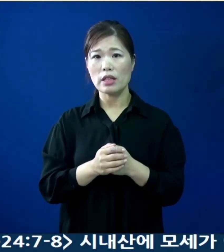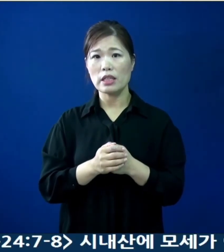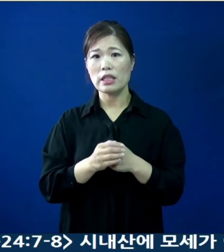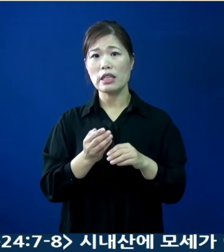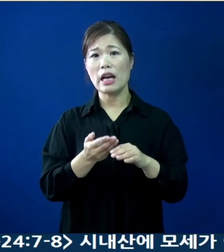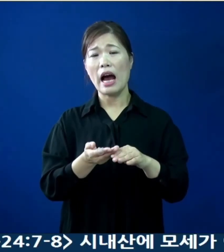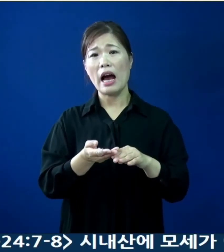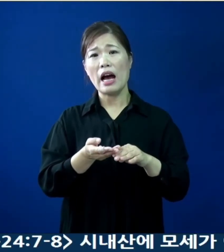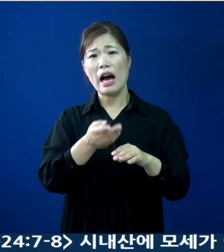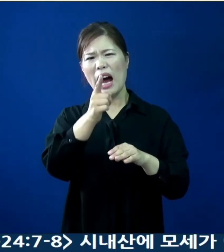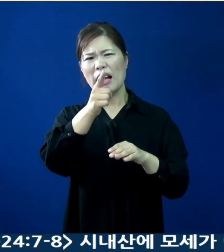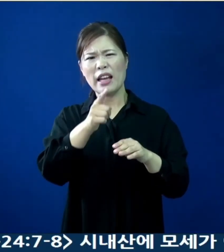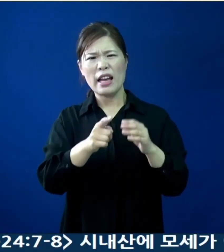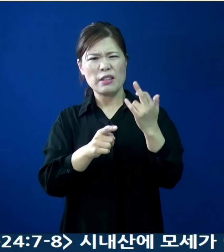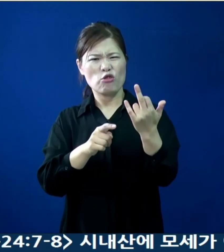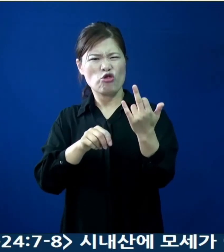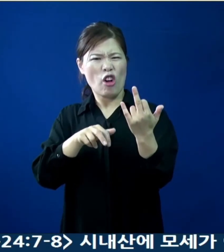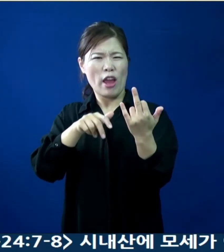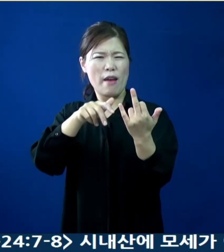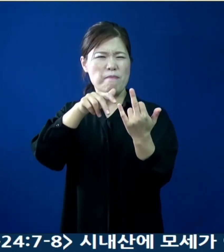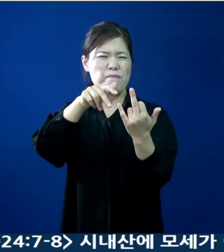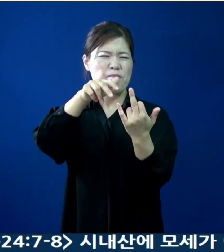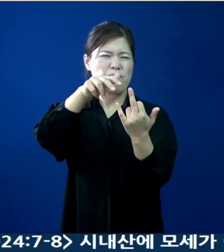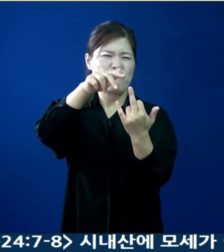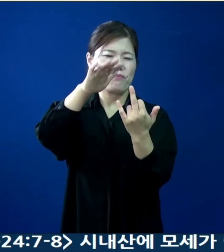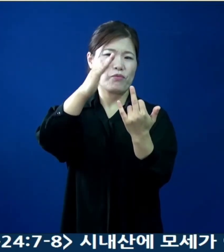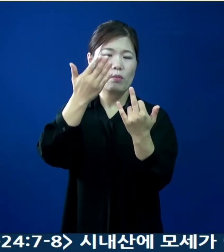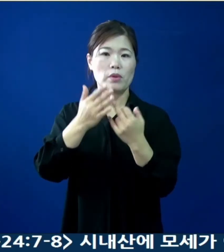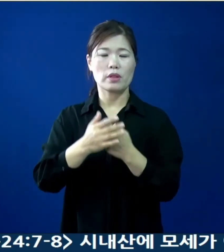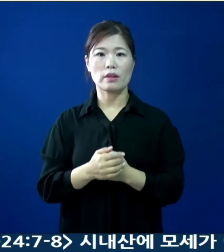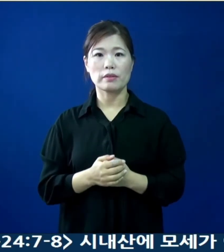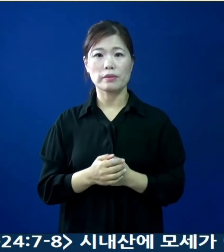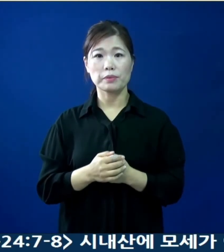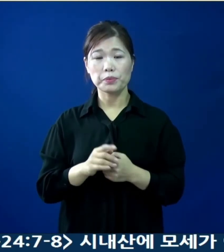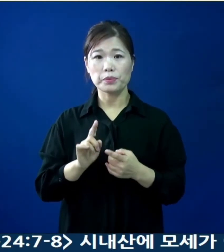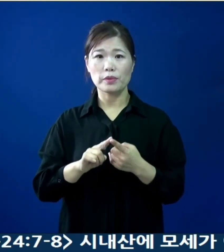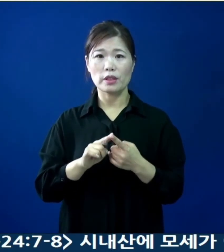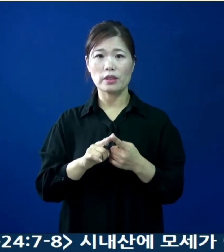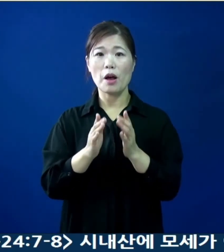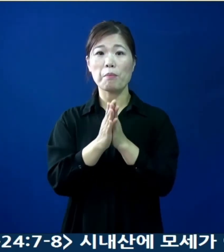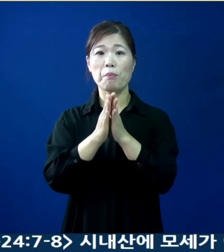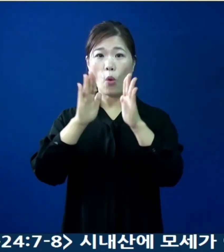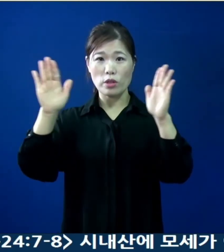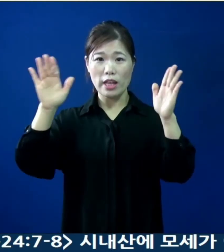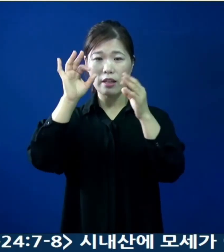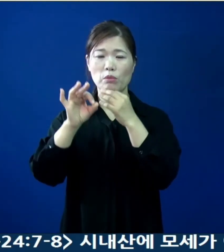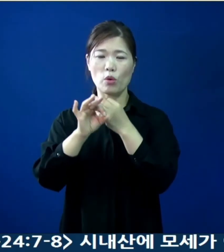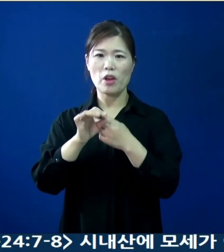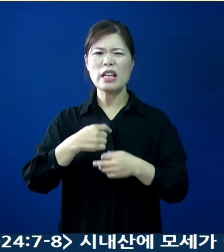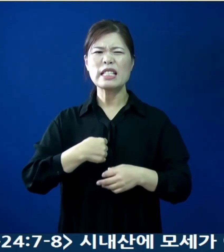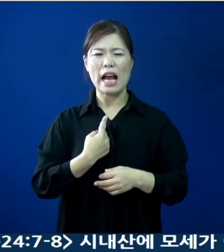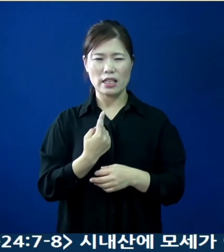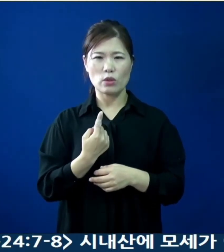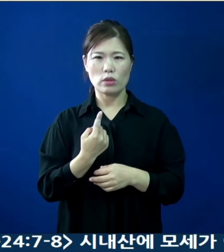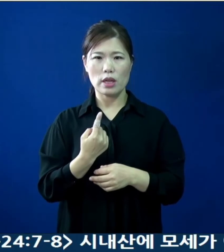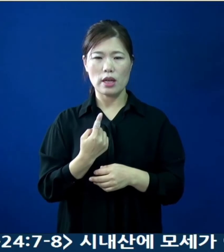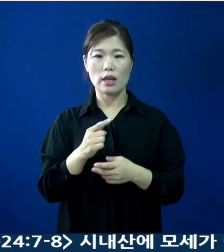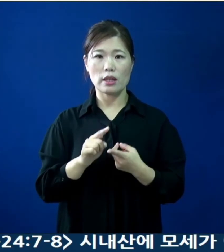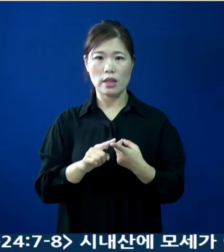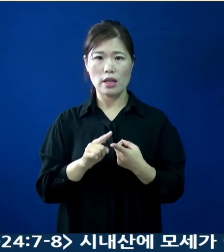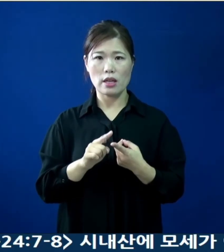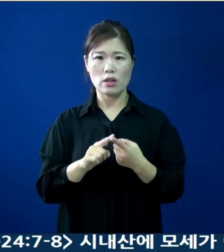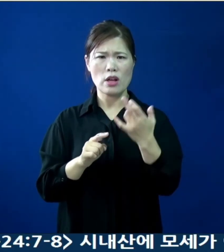올라갑니다. 이들과 함께 중턱에 올라간 다음 모세는 자신 혼자서